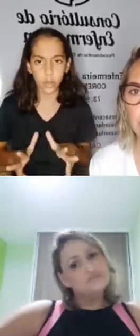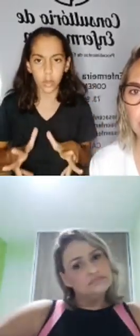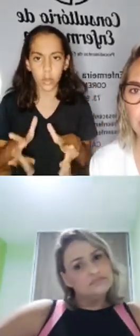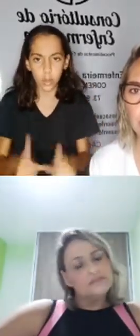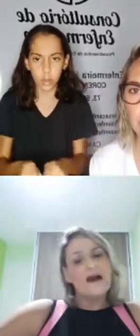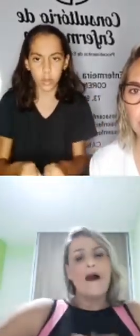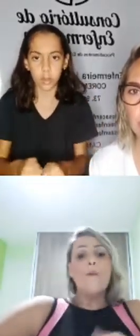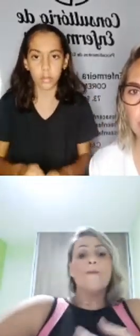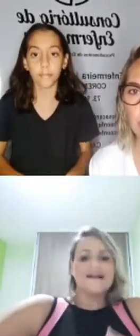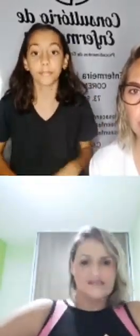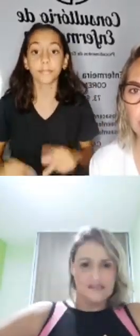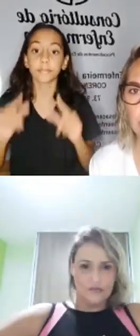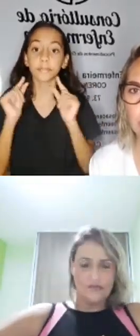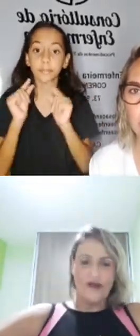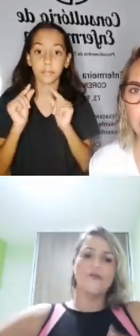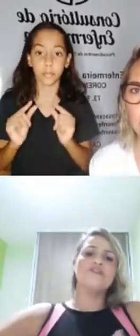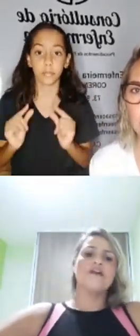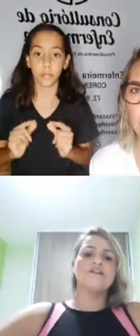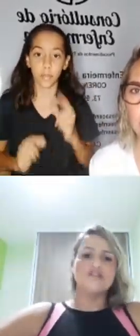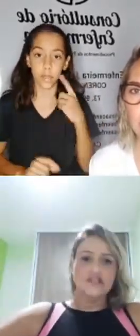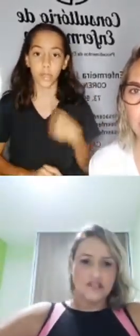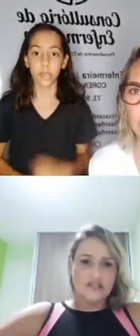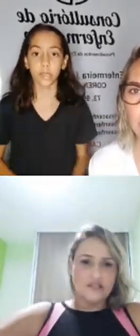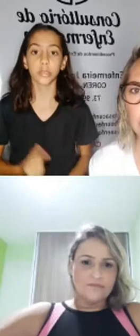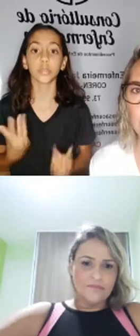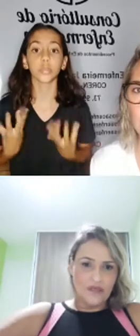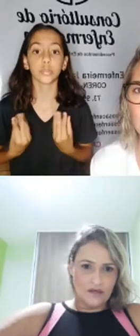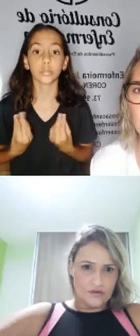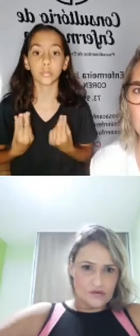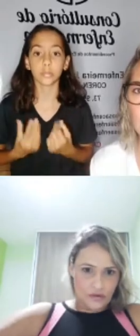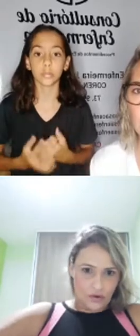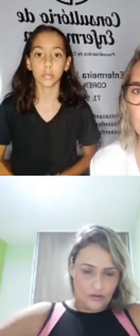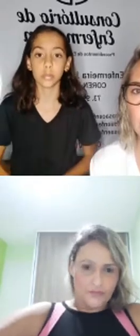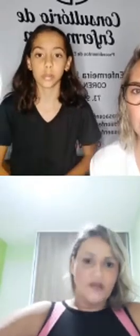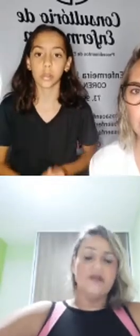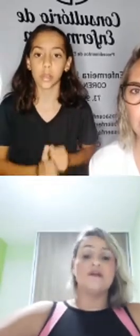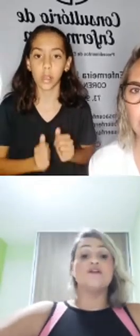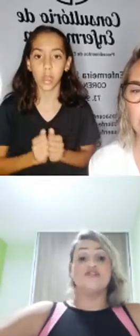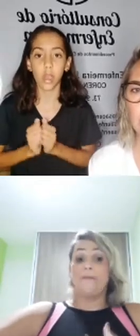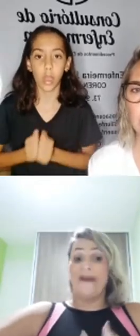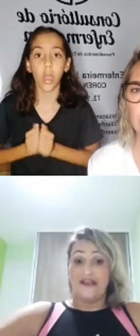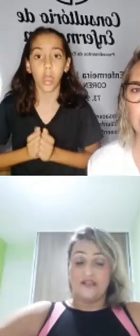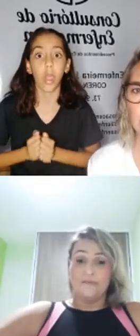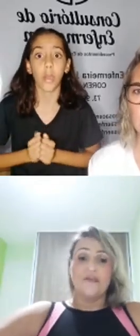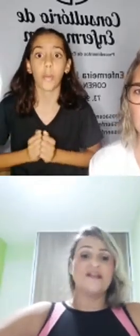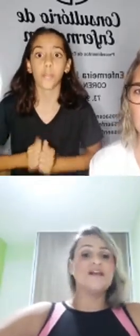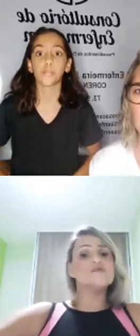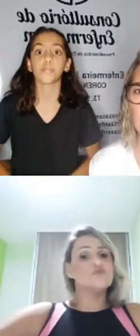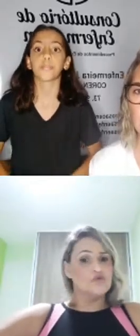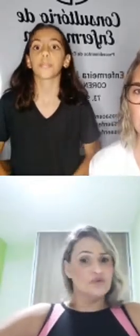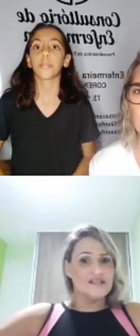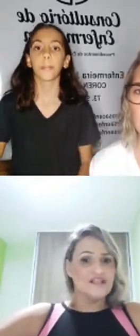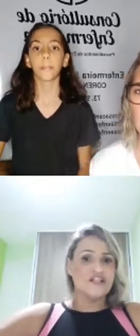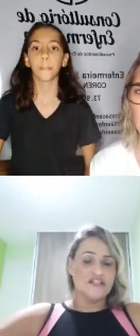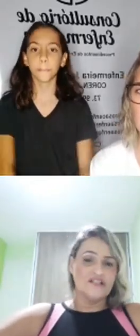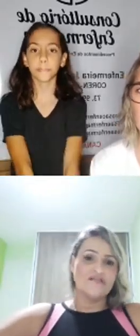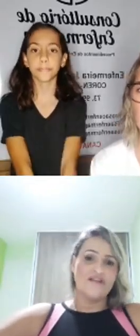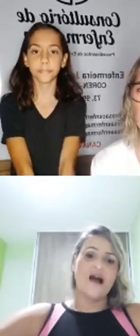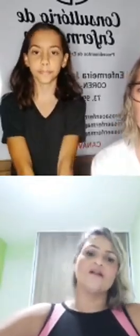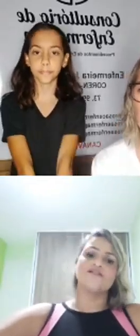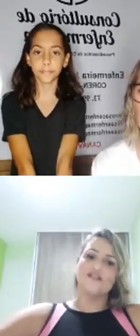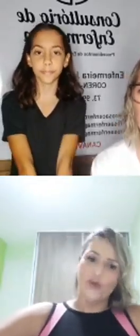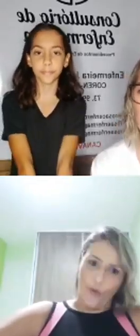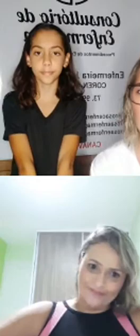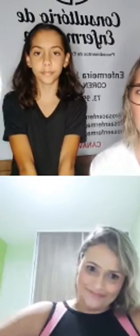diminuam ao máximo a quantidade de gente em consultório. Então, a gente pede que nas consultas a gestante